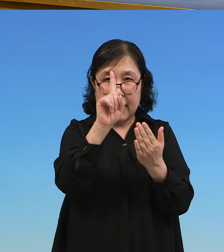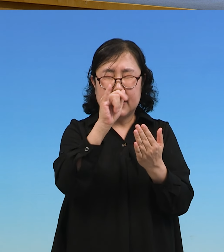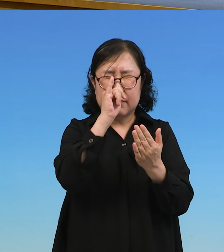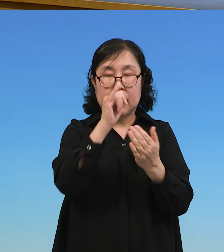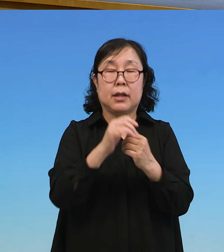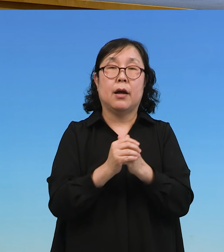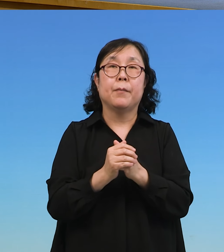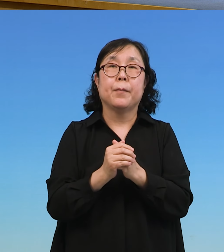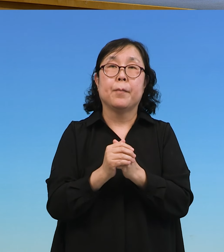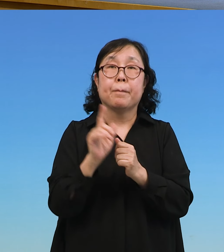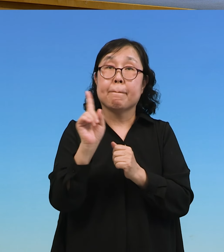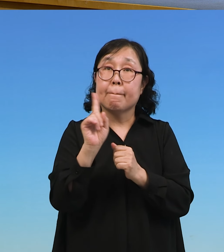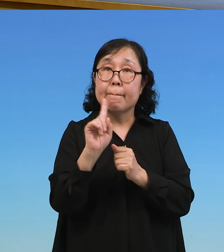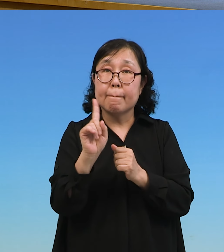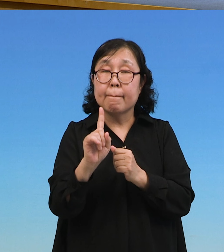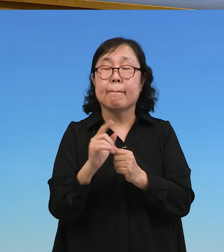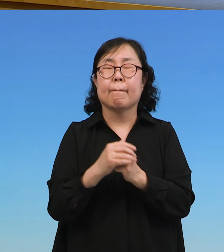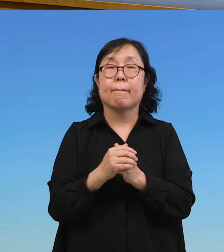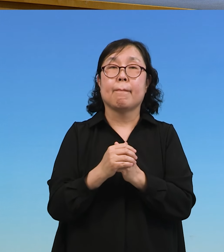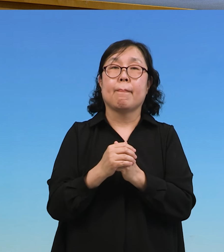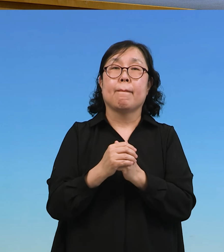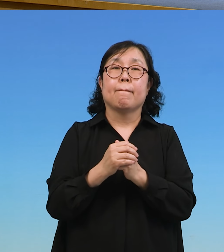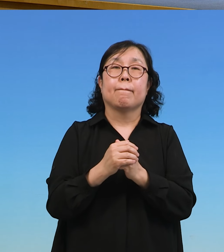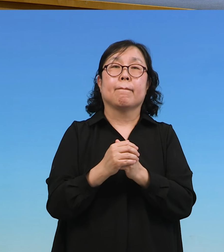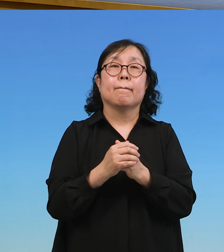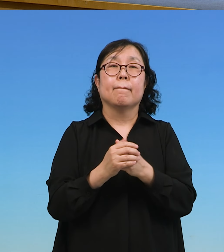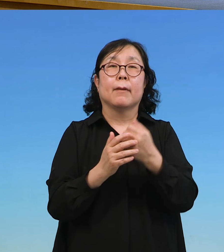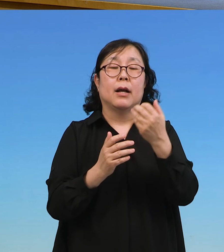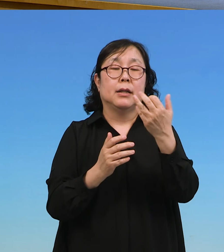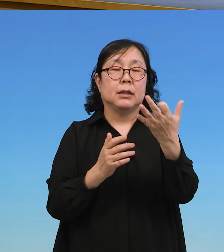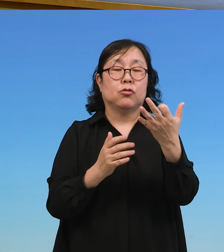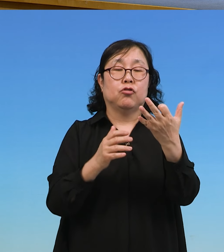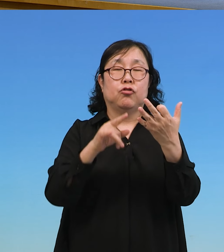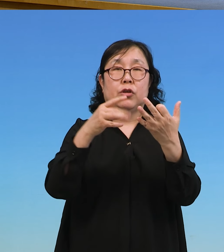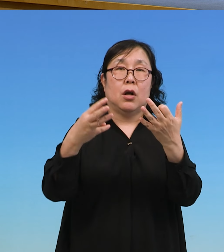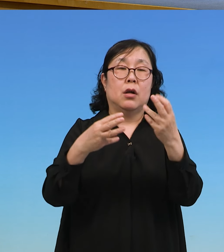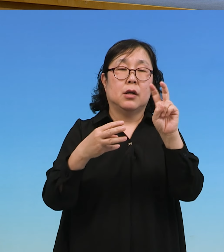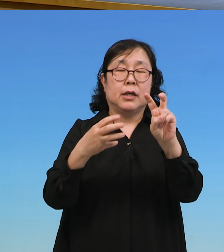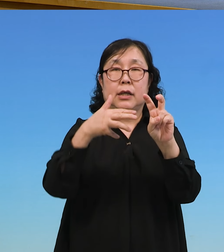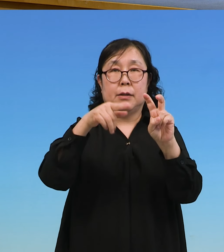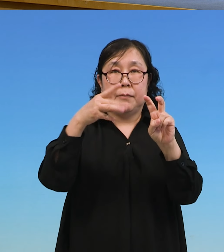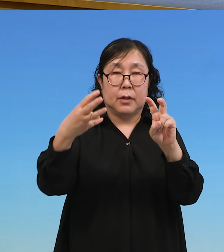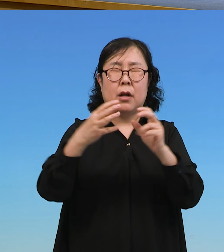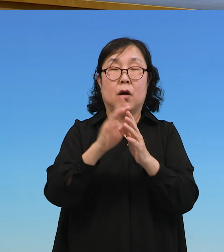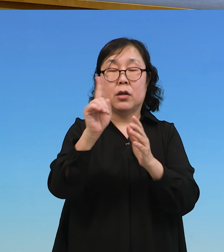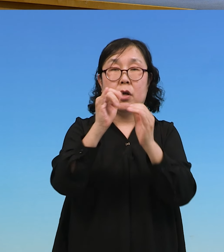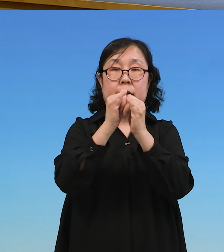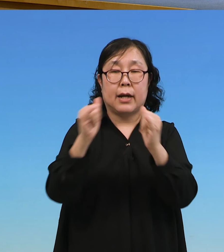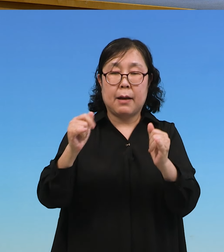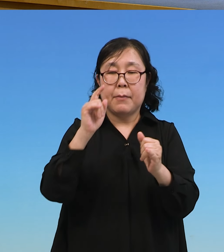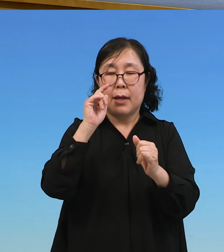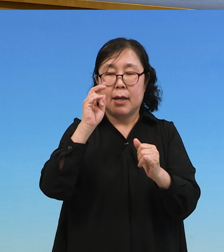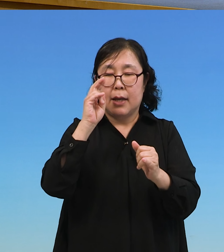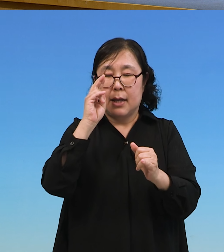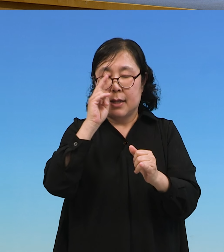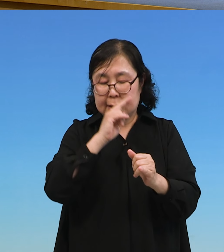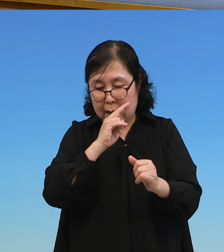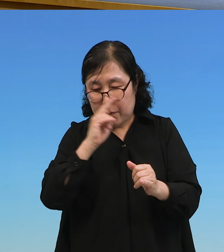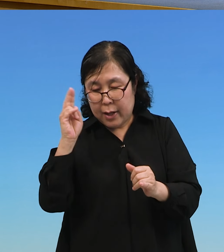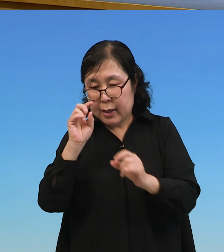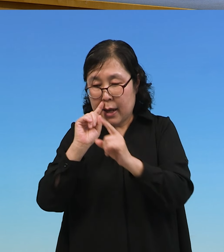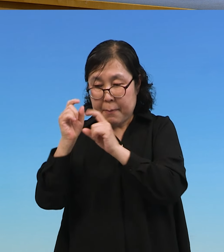어떤 포인트냐? 자, 본문 19절 20절 보십시오. 어떤 사람이 사울에게 전하여